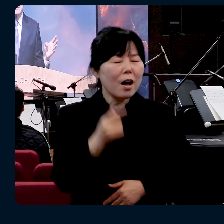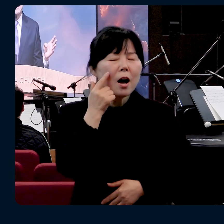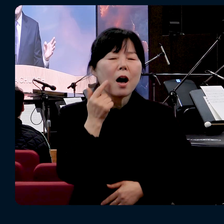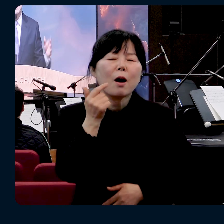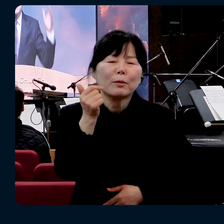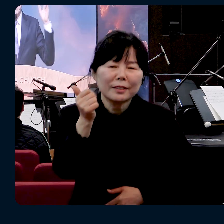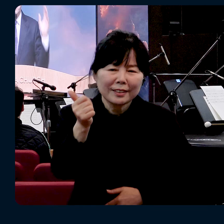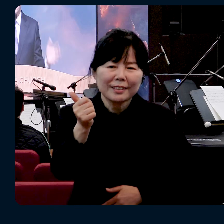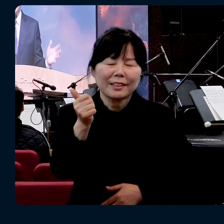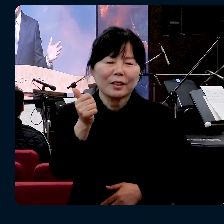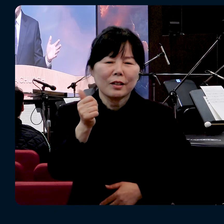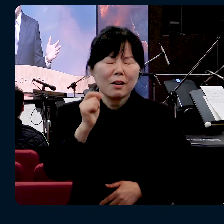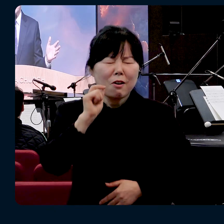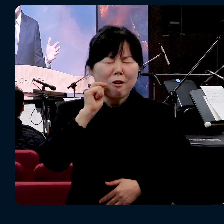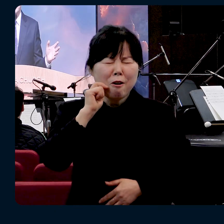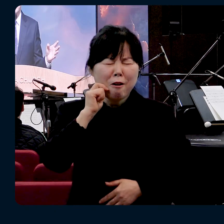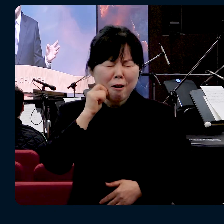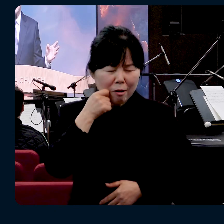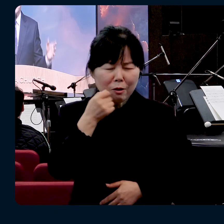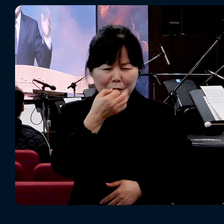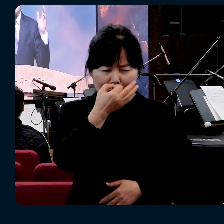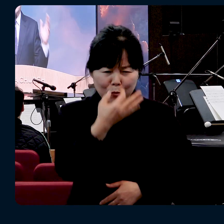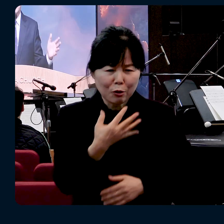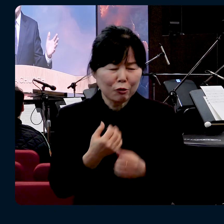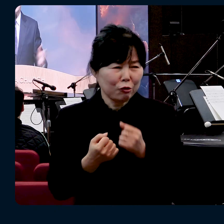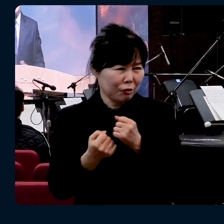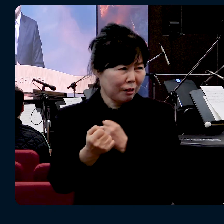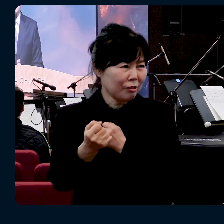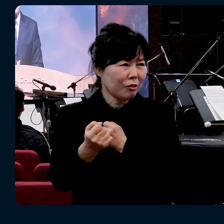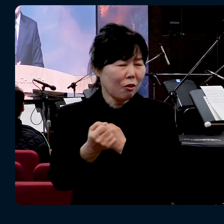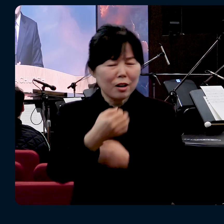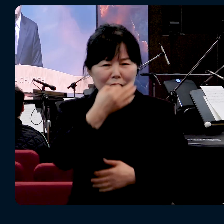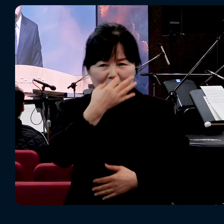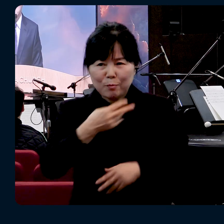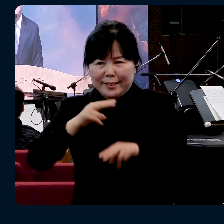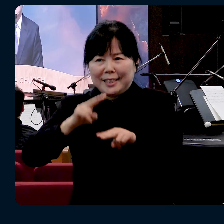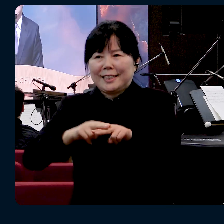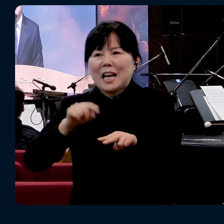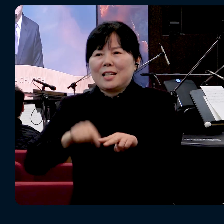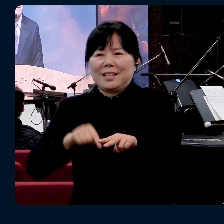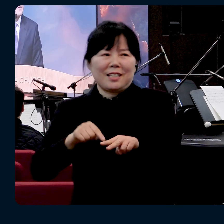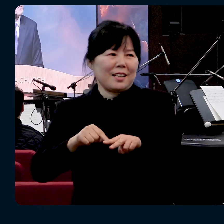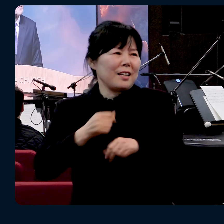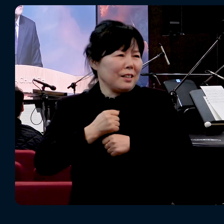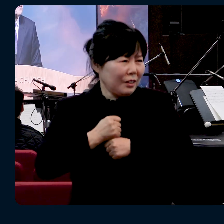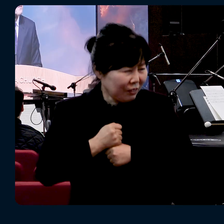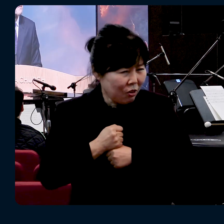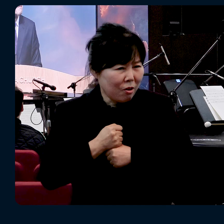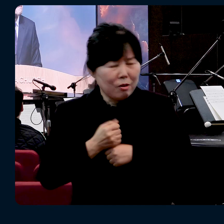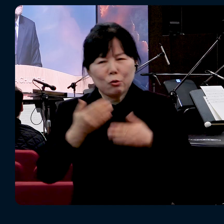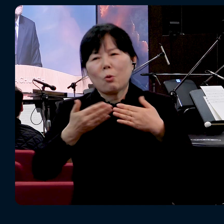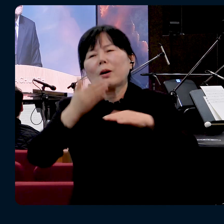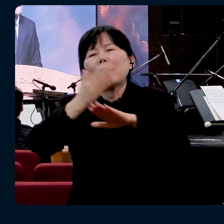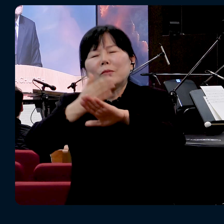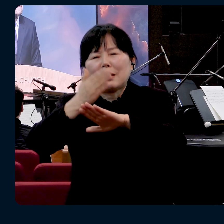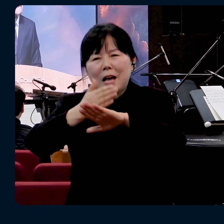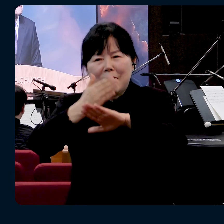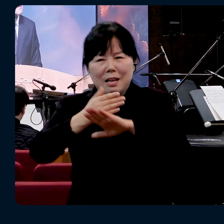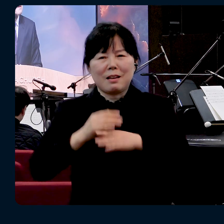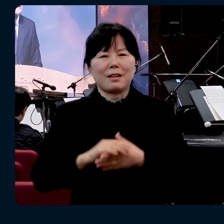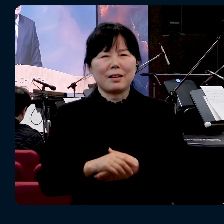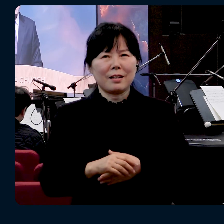거예요. 아버지, 어려운 가운데서도 그 힘든 자리를 지켜주셔서 감사합니다.